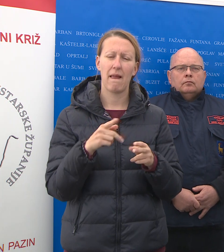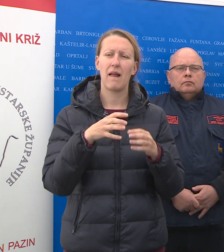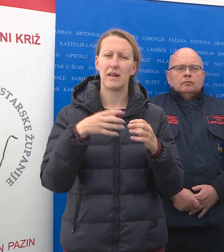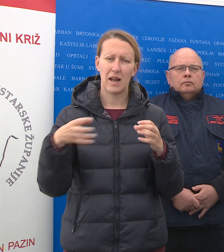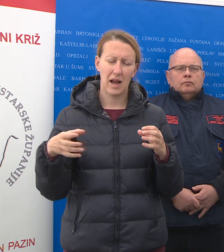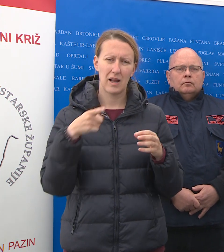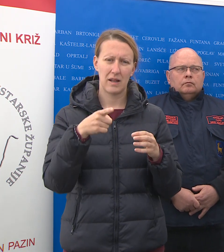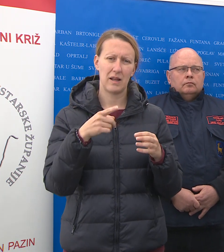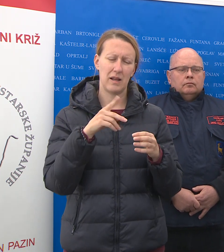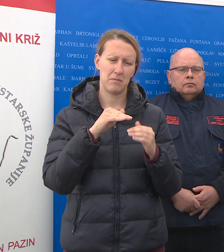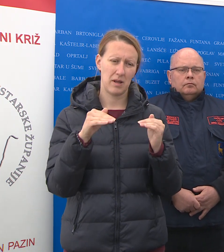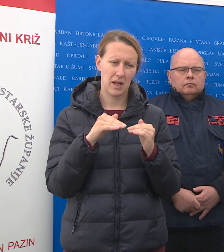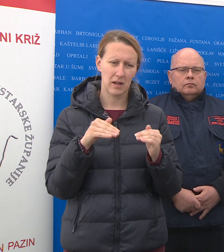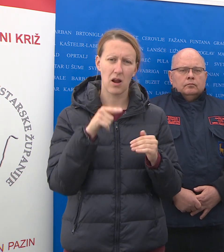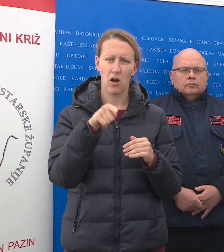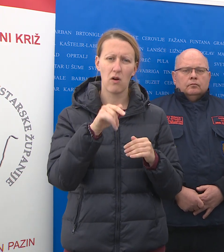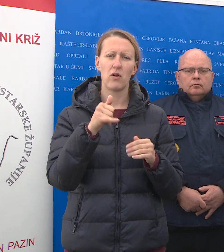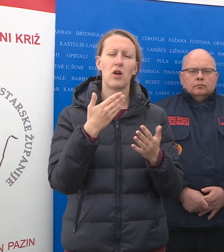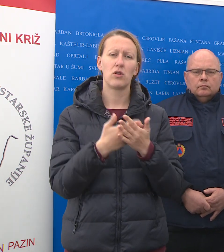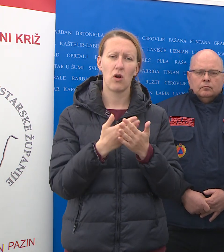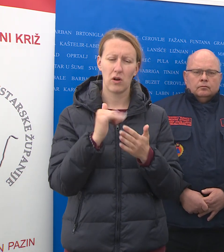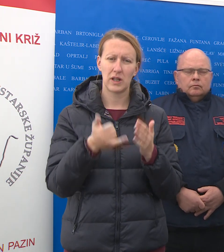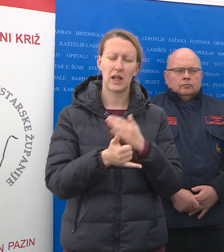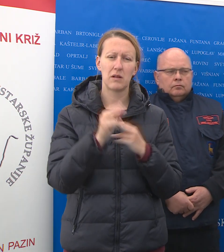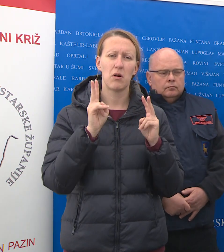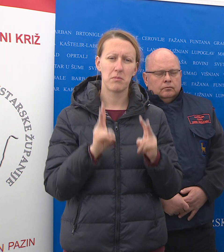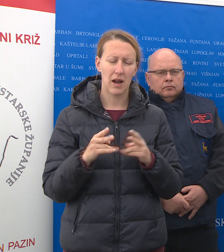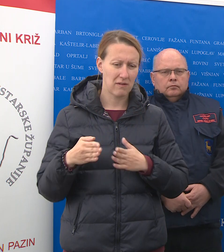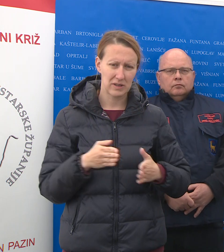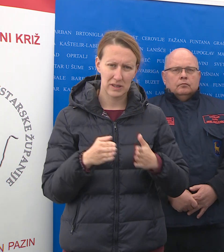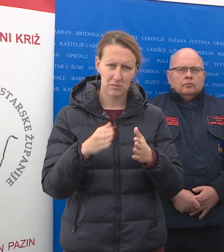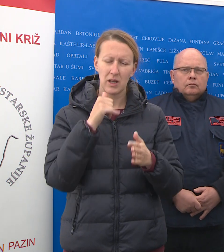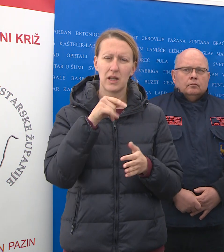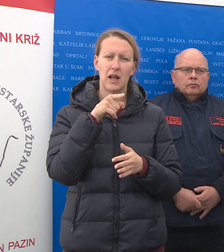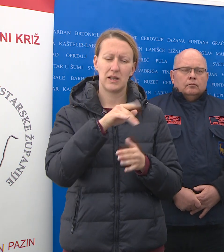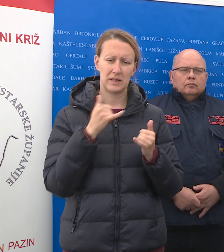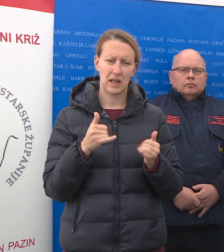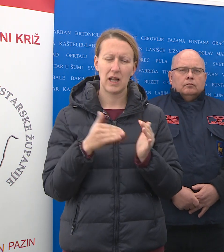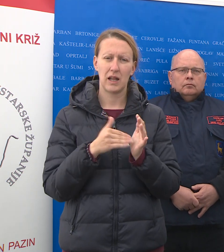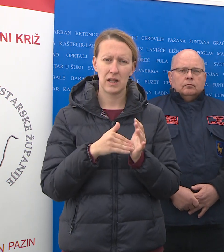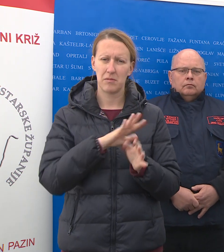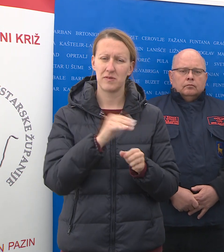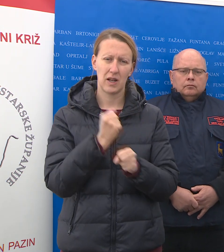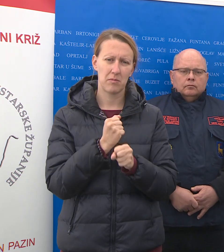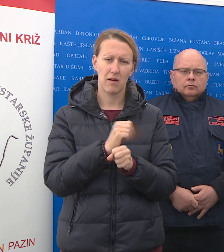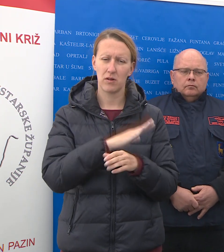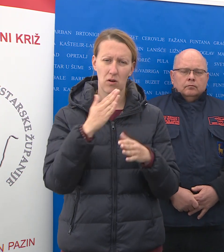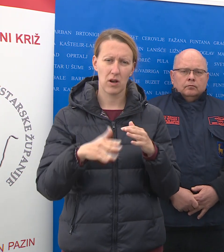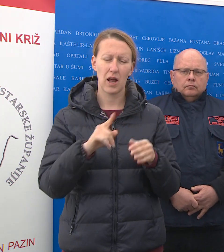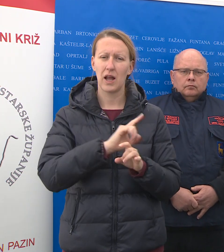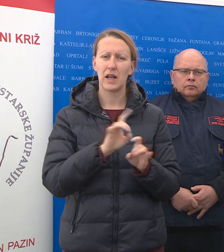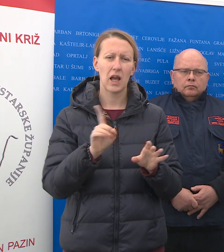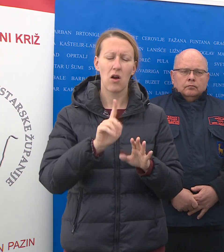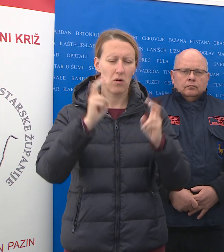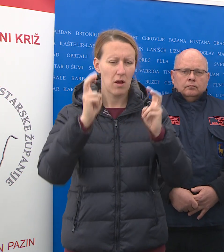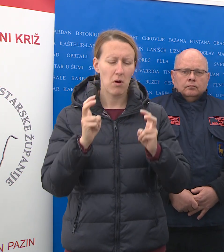vijek tih mjera. Znači, ovo je dokaz da idemo u pravom smjeru i da tek sad treba sve odraditi do kraja, a nikako